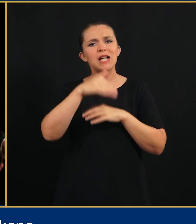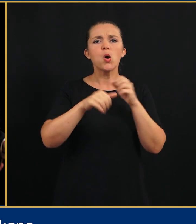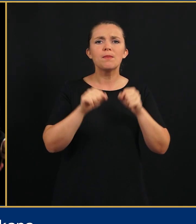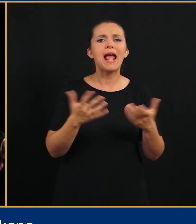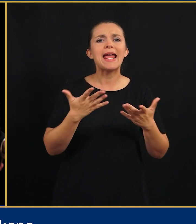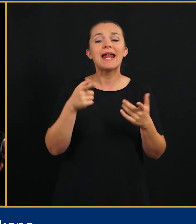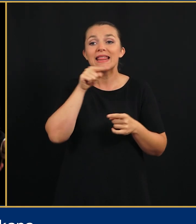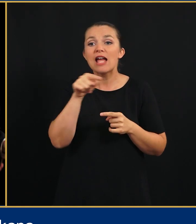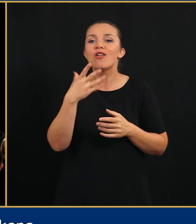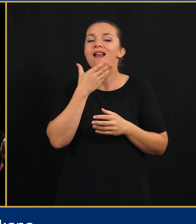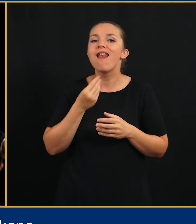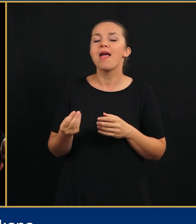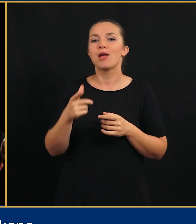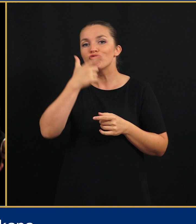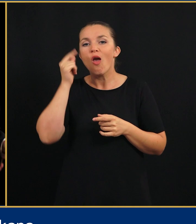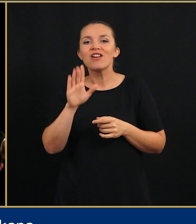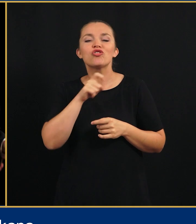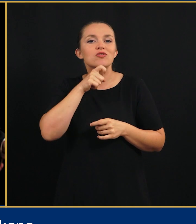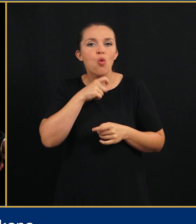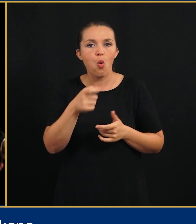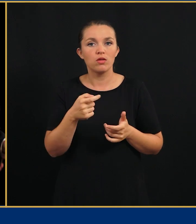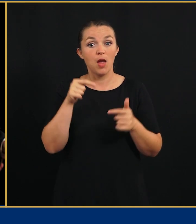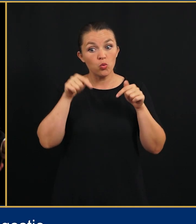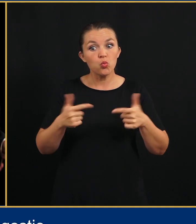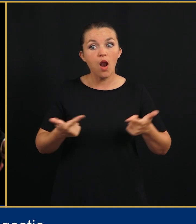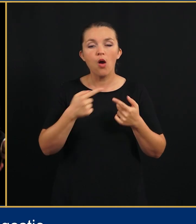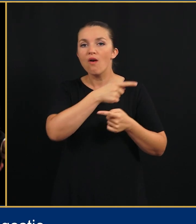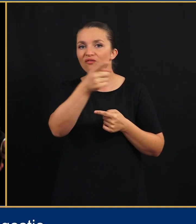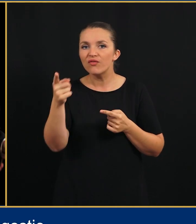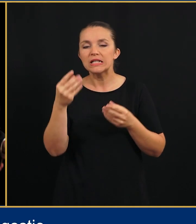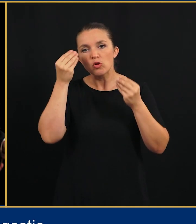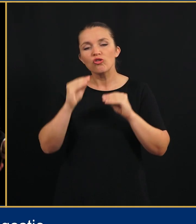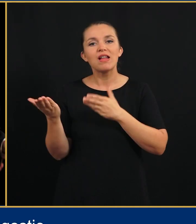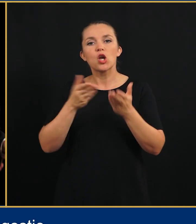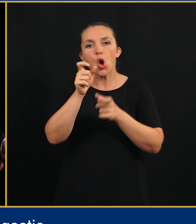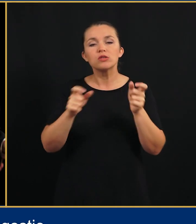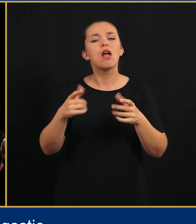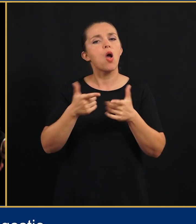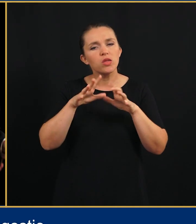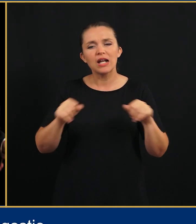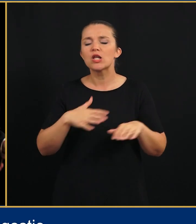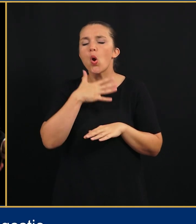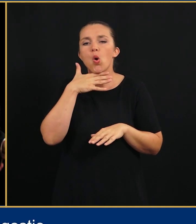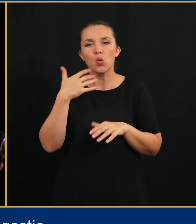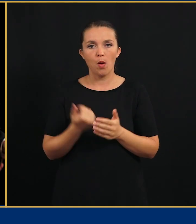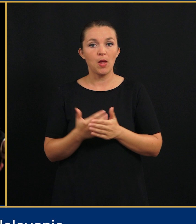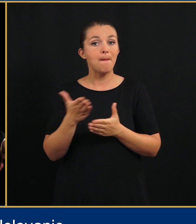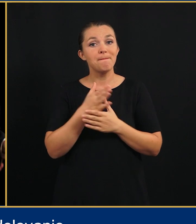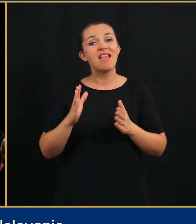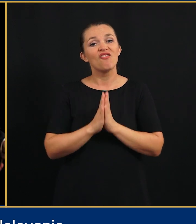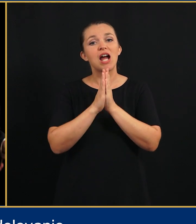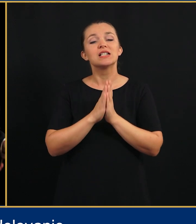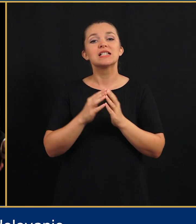kjer prevladujejo take lepe, človeške zgodbe in tu lahko vi, spoštovani gostje, naredite ogromno.